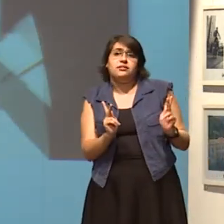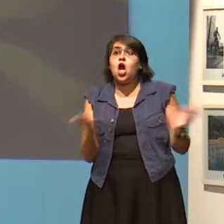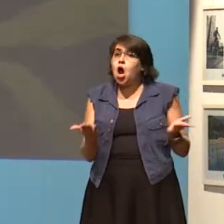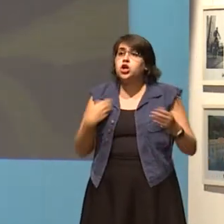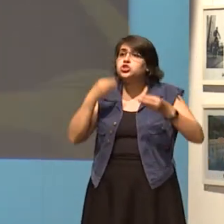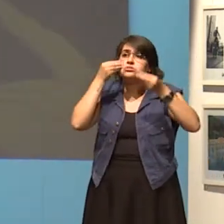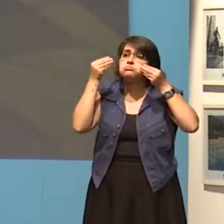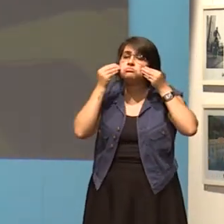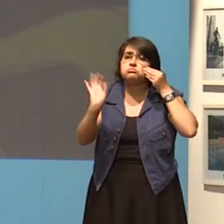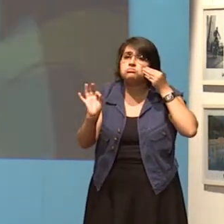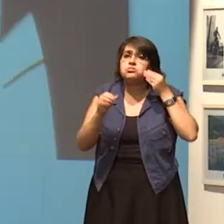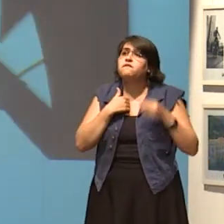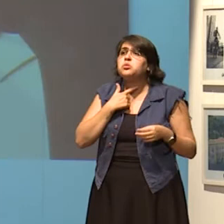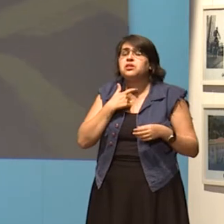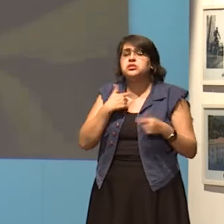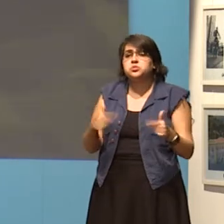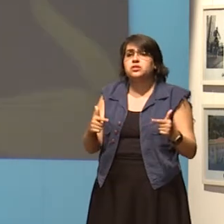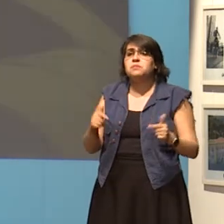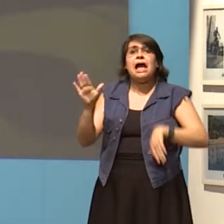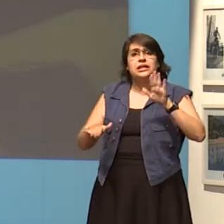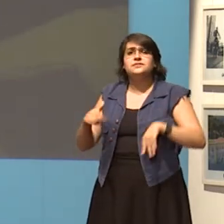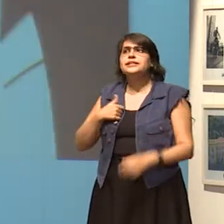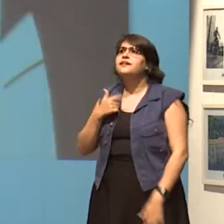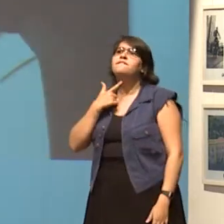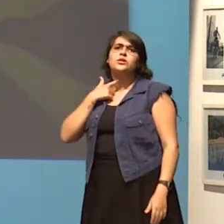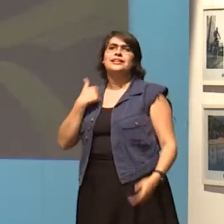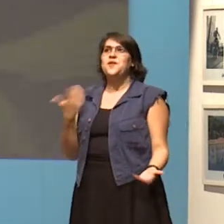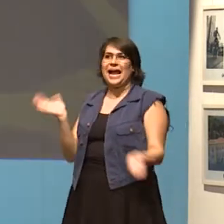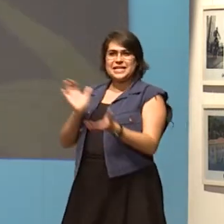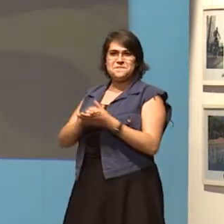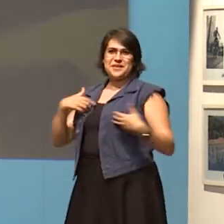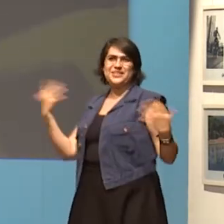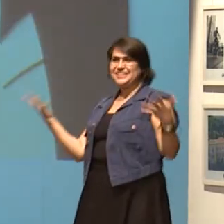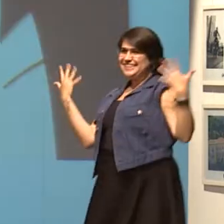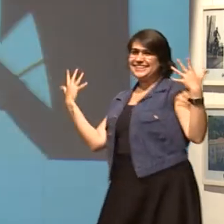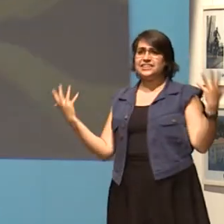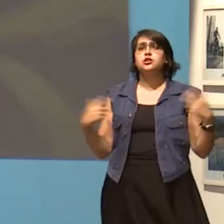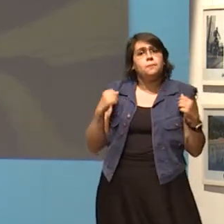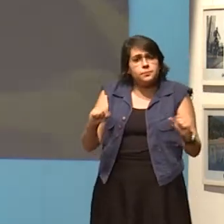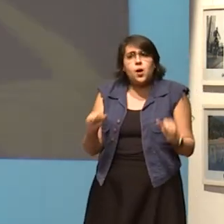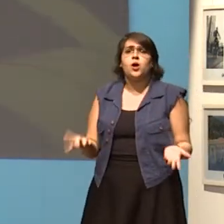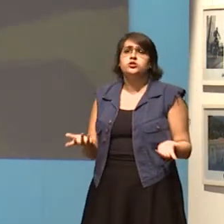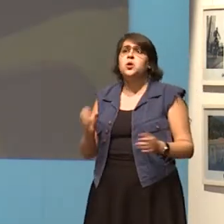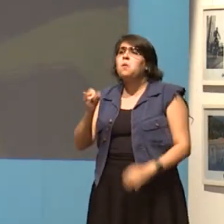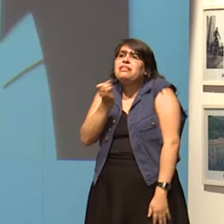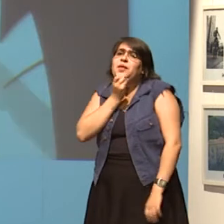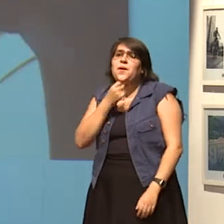maquiagem, beleza. Mas se eu não tiver vontade de usar, Se eu quiser ir para uma festa, para um casamento mais produzido, eu